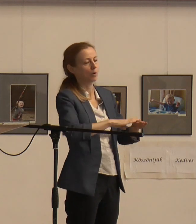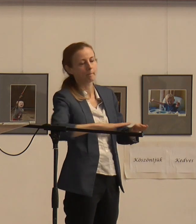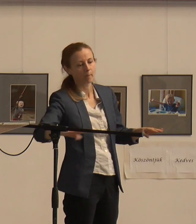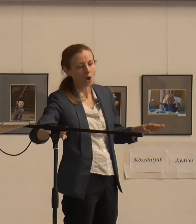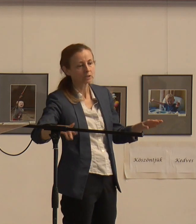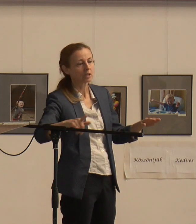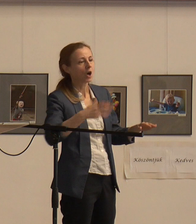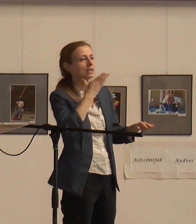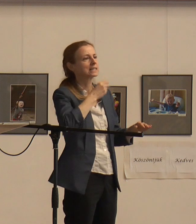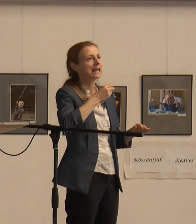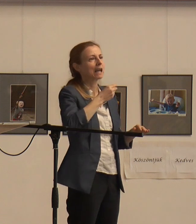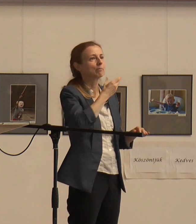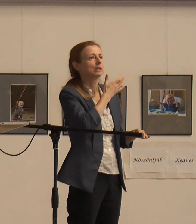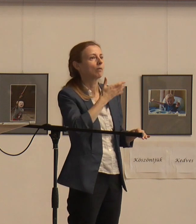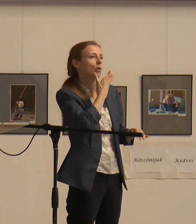szép Kossuth téren.